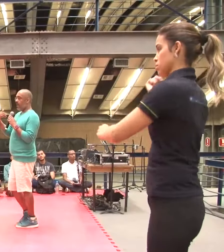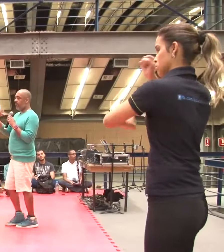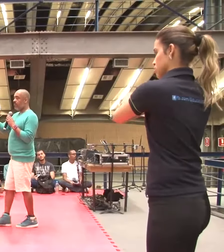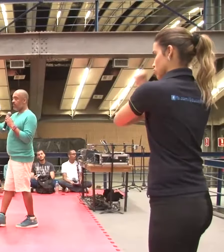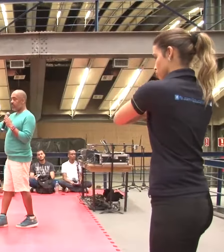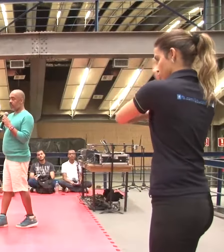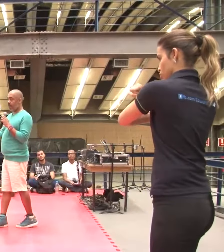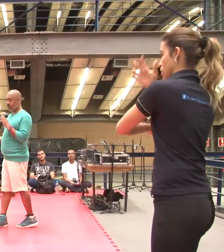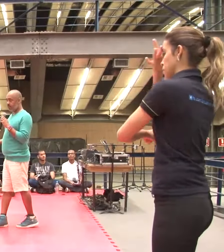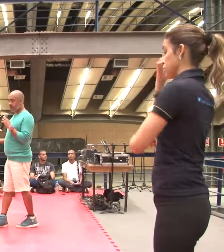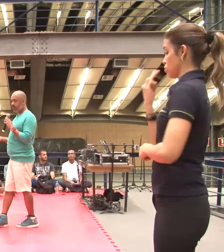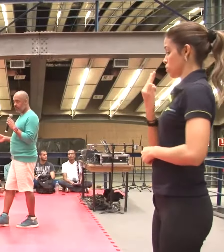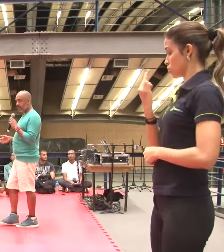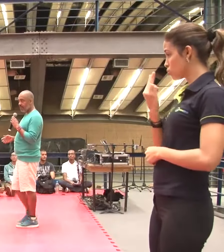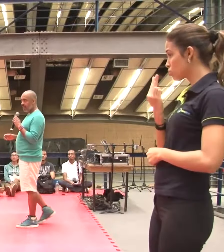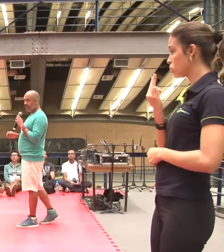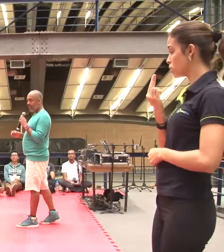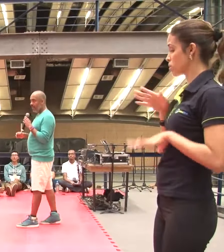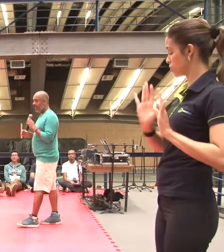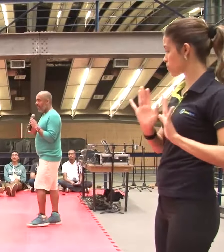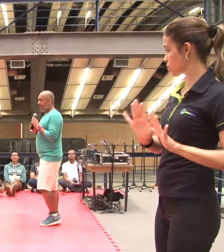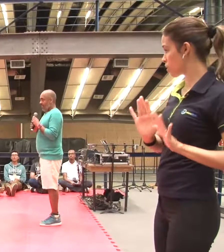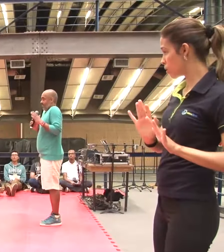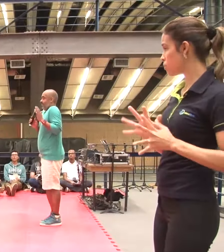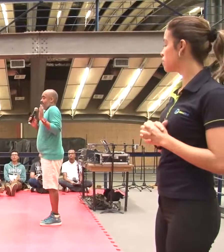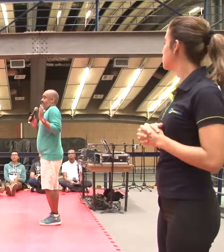em que moravam duas, três, quatro pessoas, né?